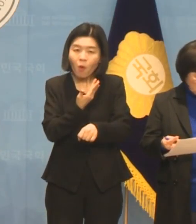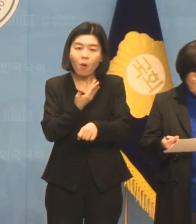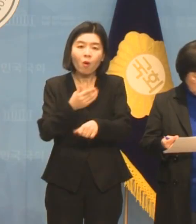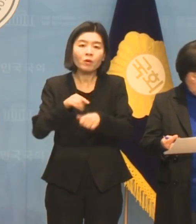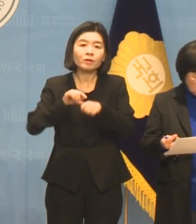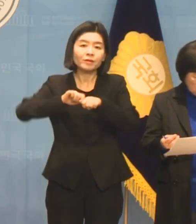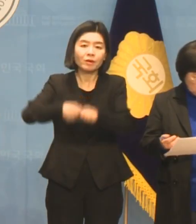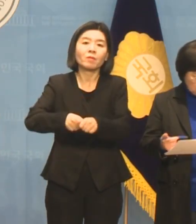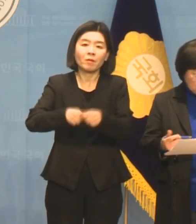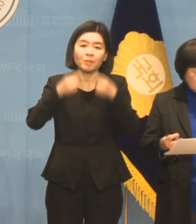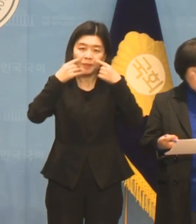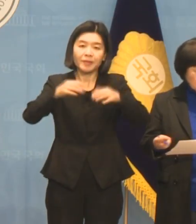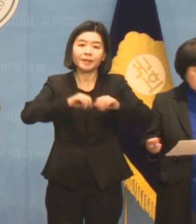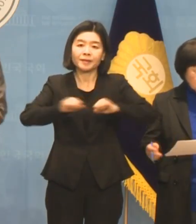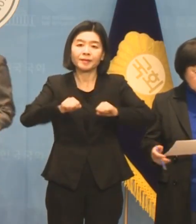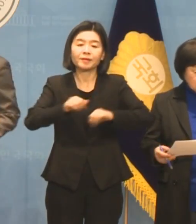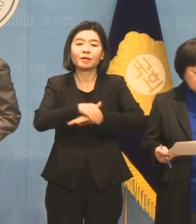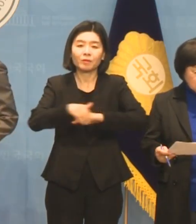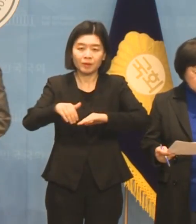것임을 약속드립니다.